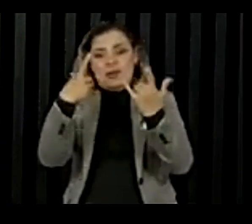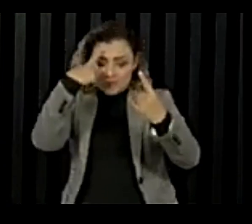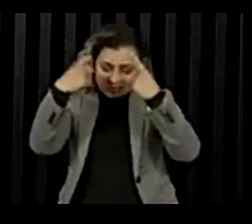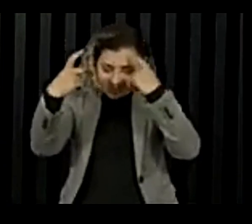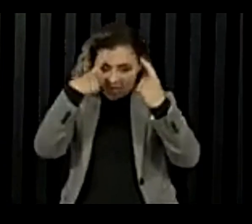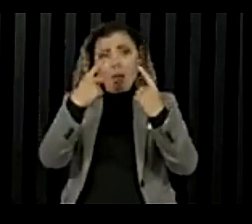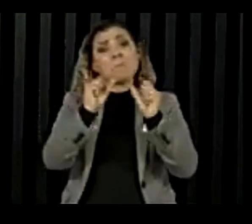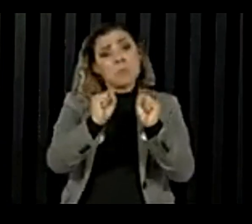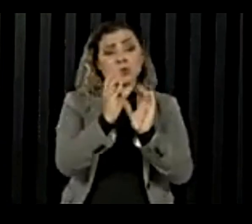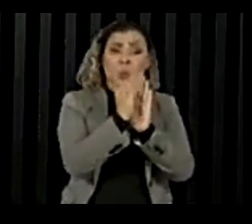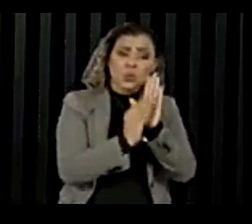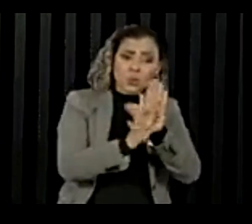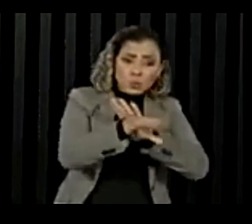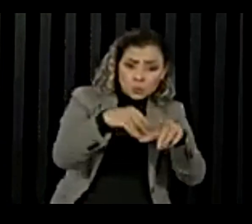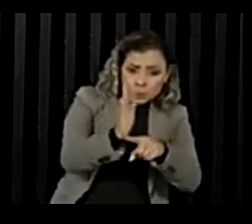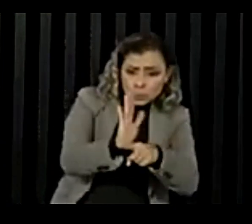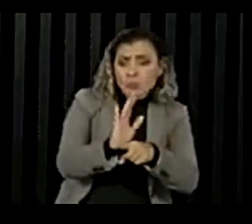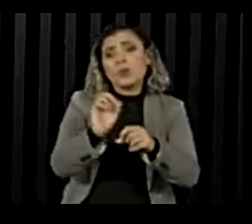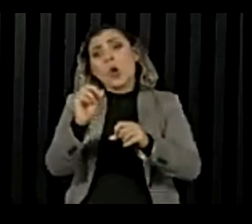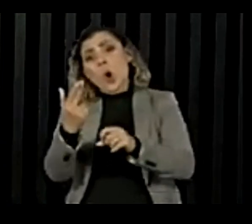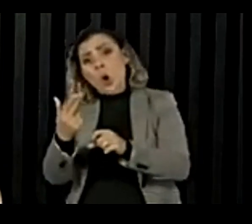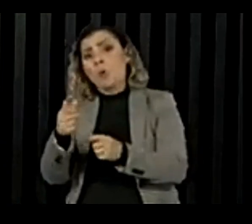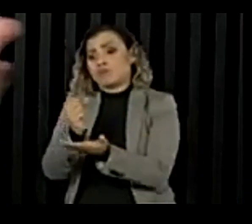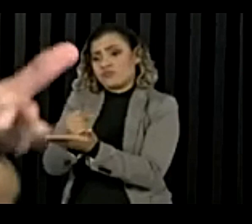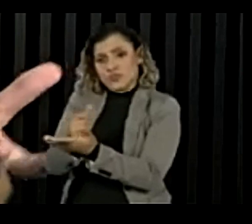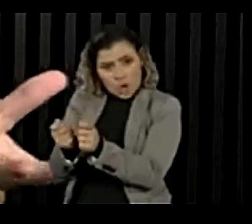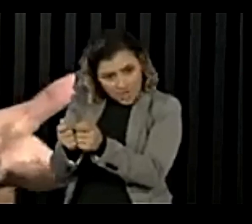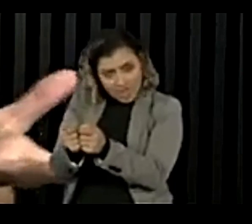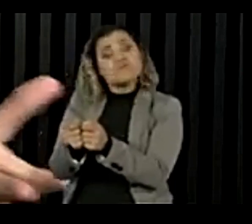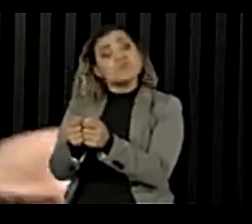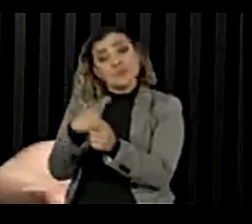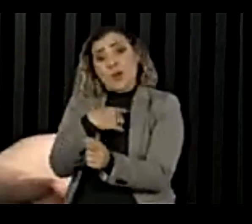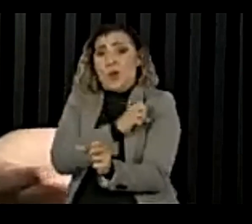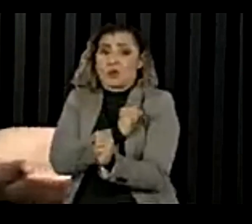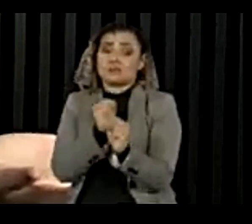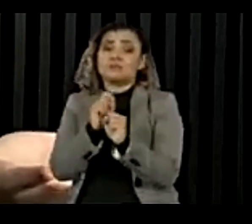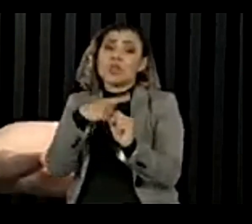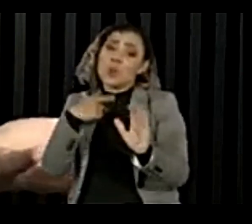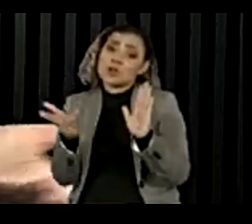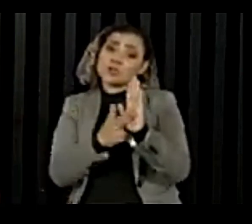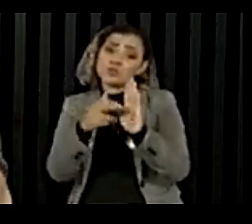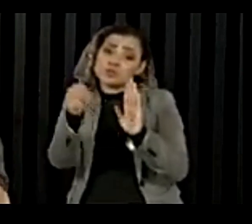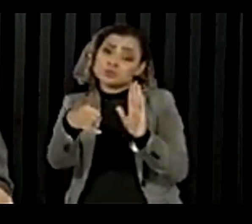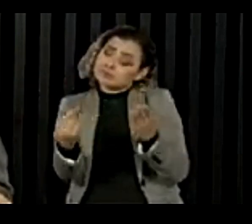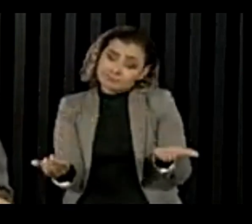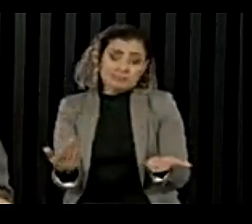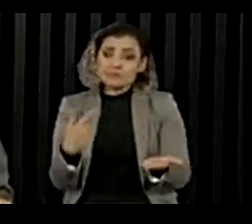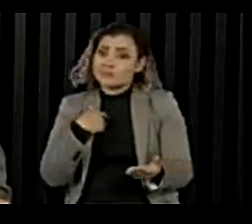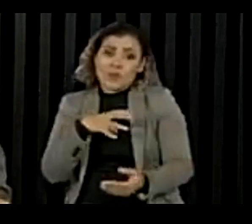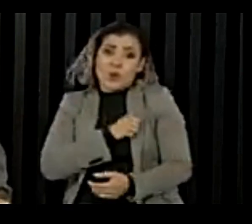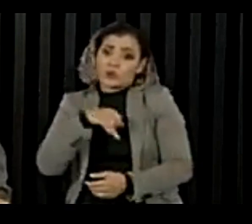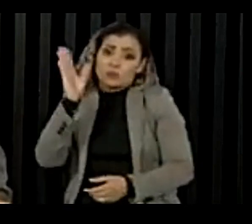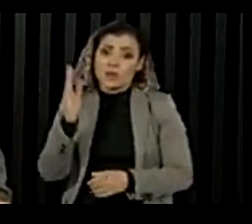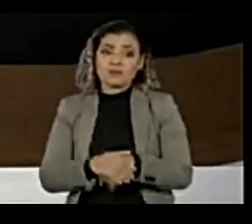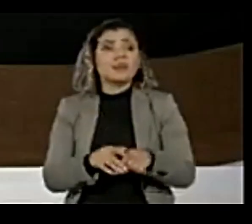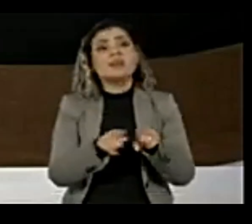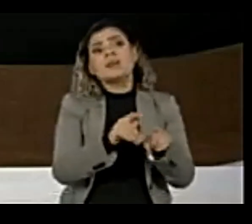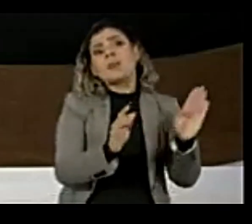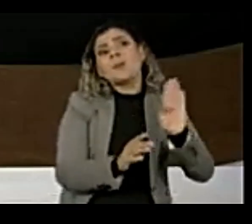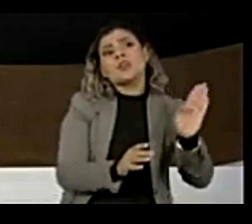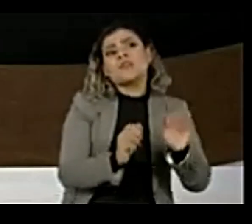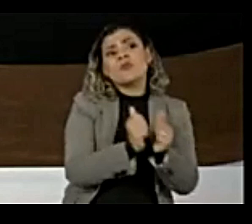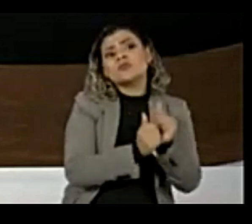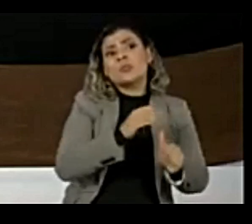E fazer conteúdo dentro do Minecraft hoje é o que mais está me dando prazer. E eu sou sincero em dizer isso, porque e o lance do Botafogo? É muito divertido